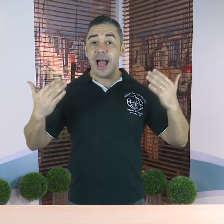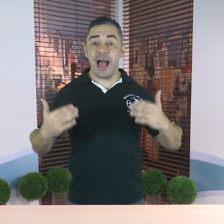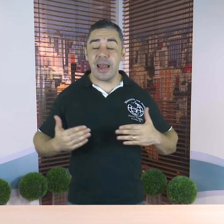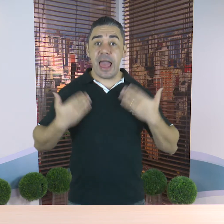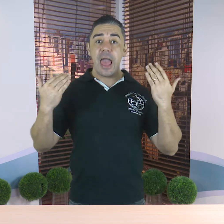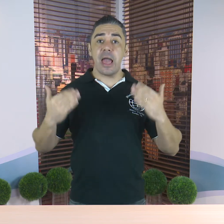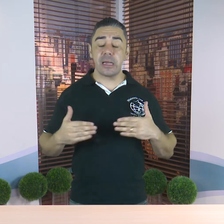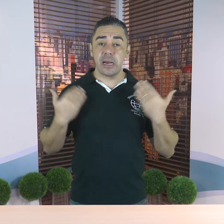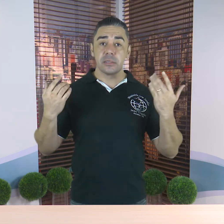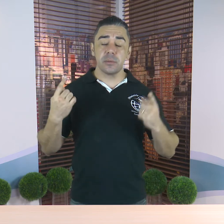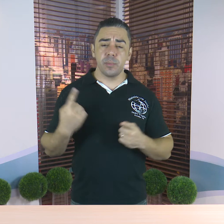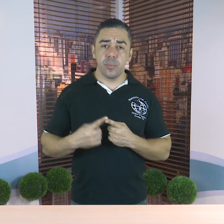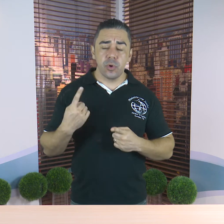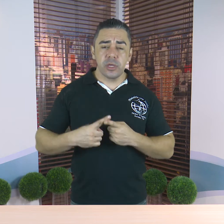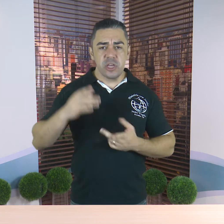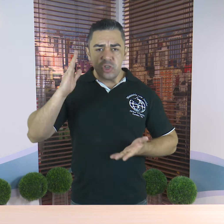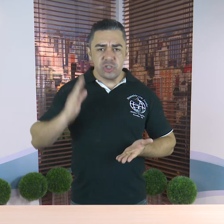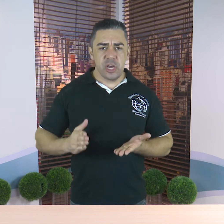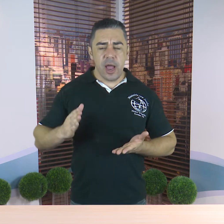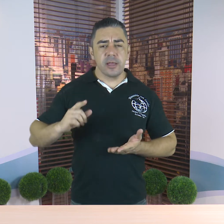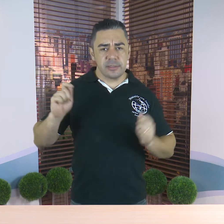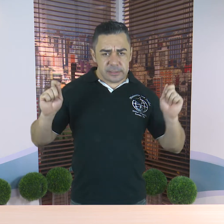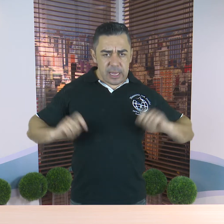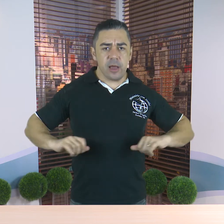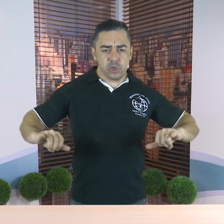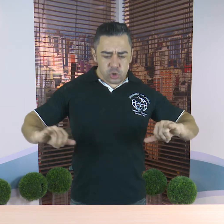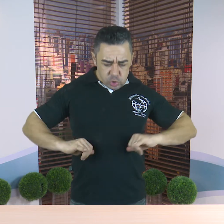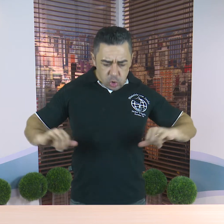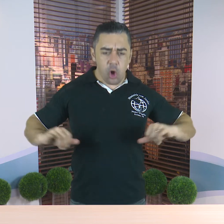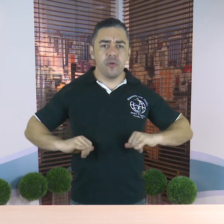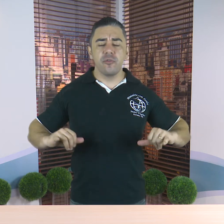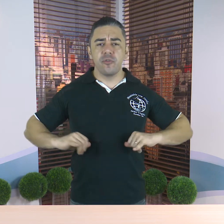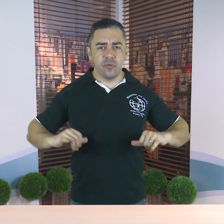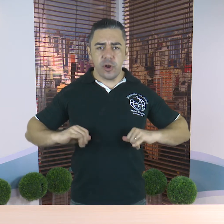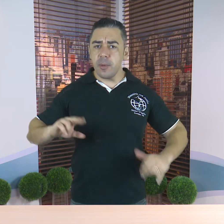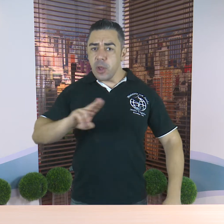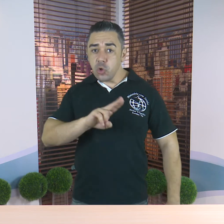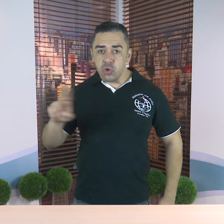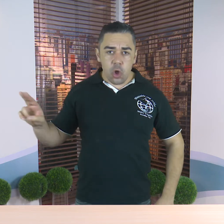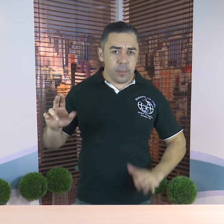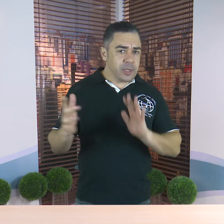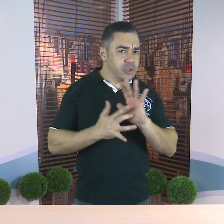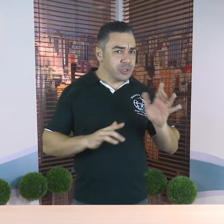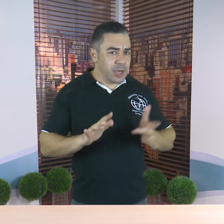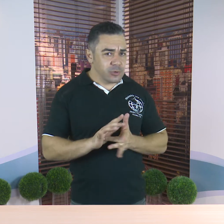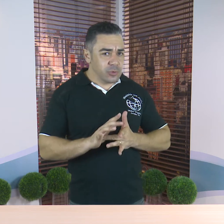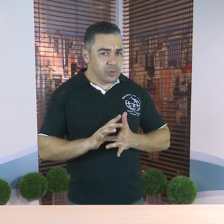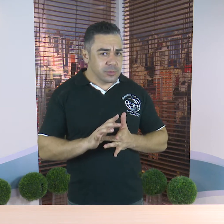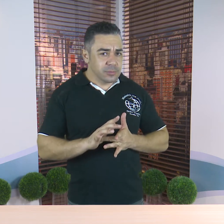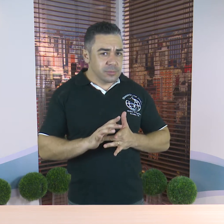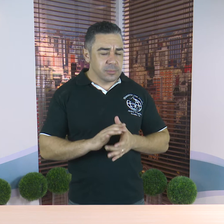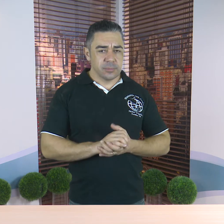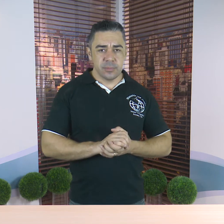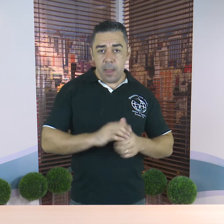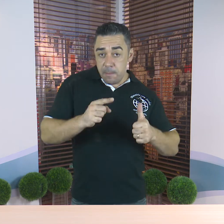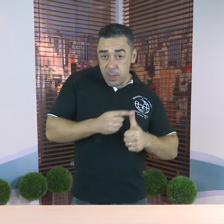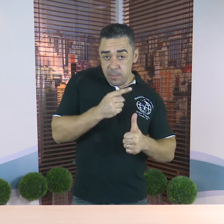sido considerados dignos de sofrer afrontas por esse nome. Em 1 Pedro, no capítulo 4,